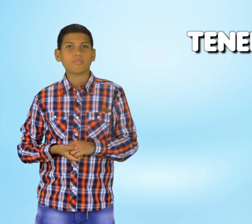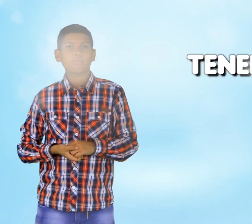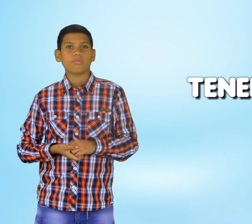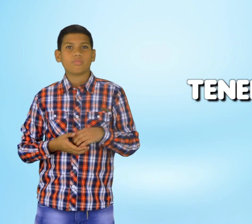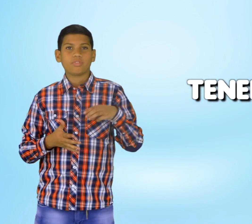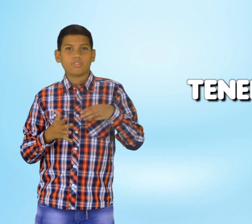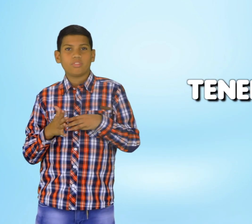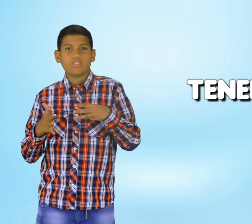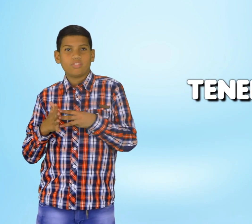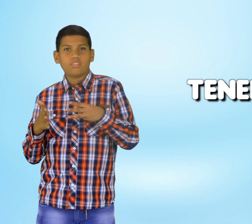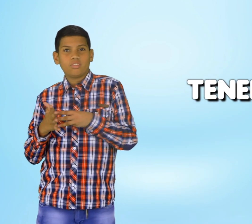Tenedor.